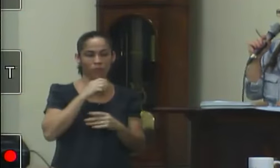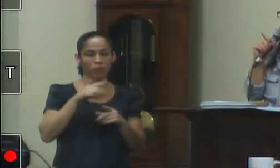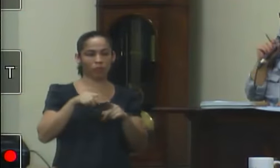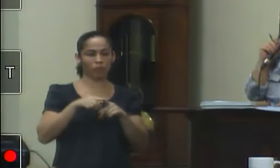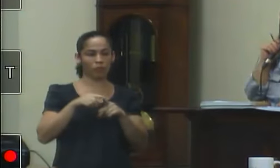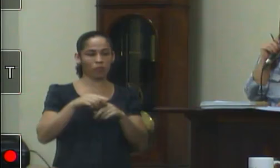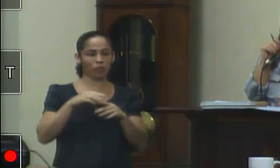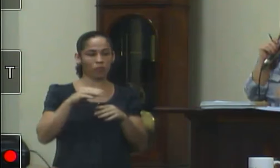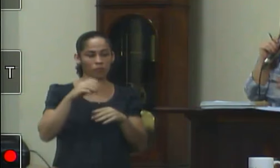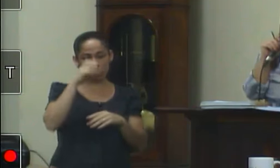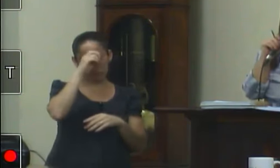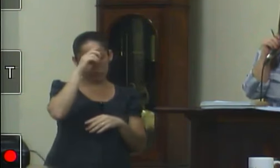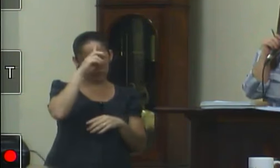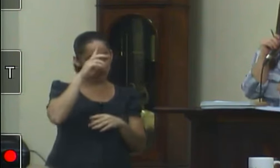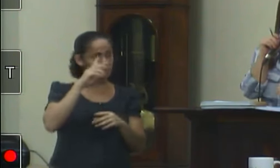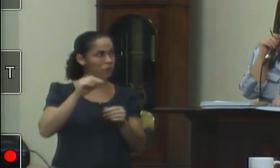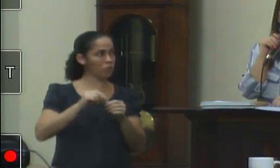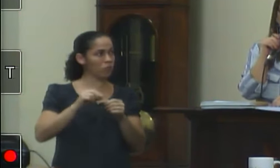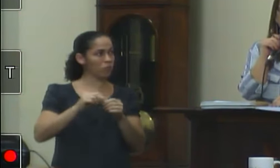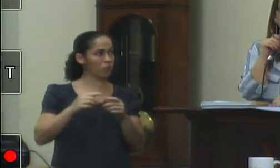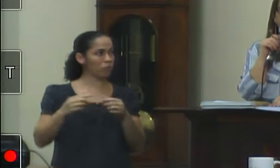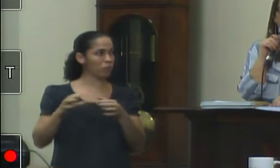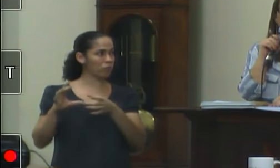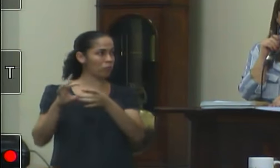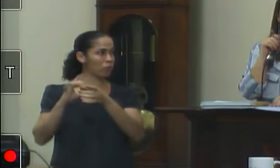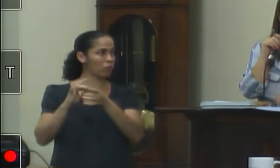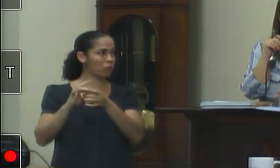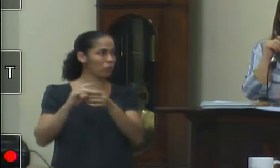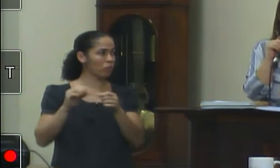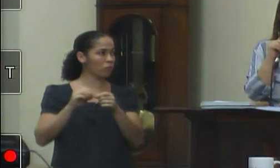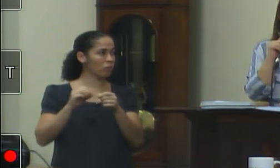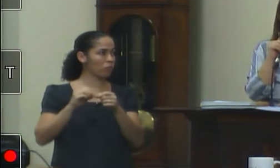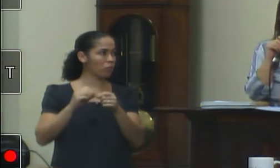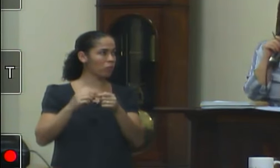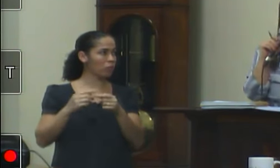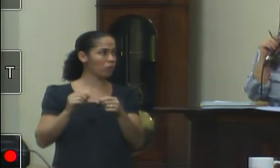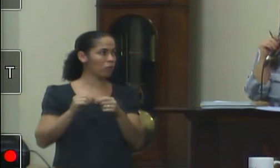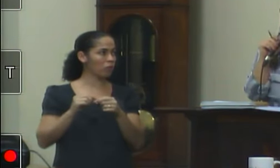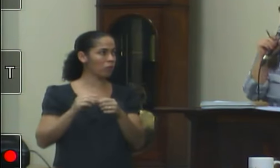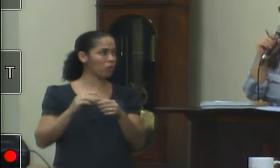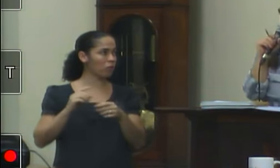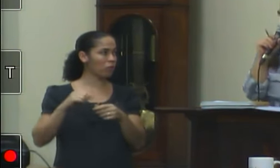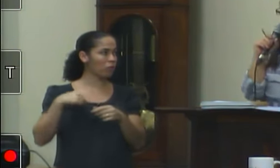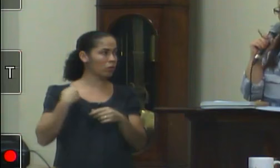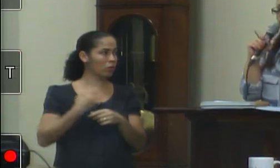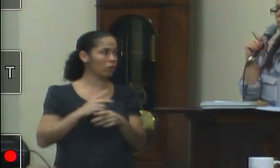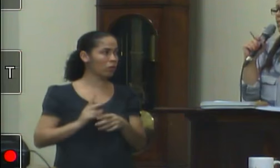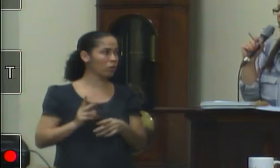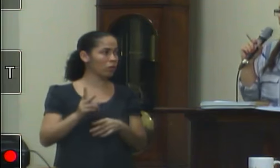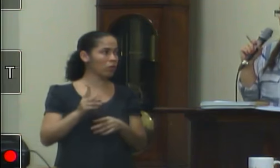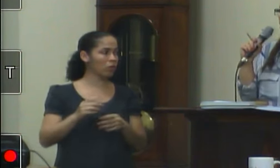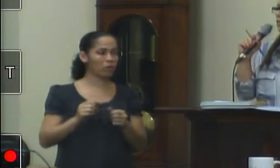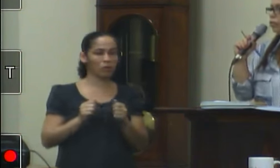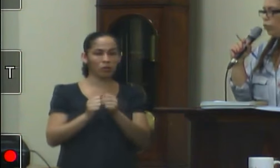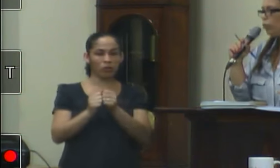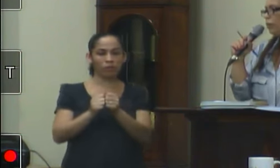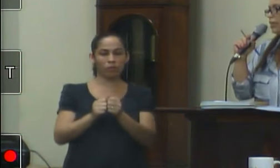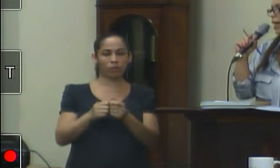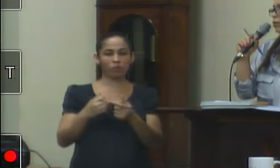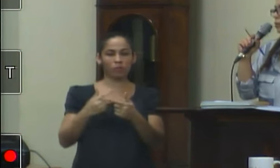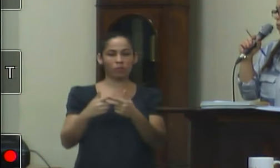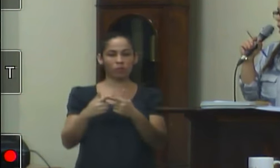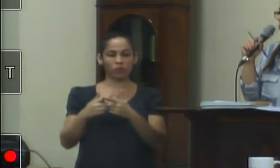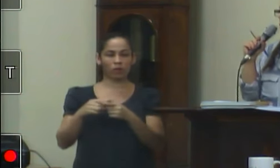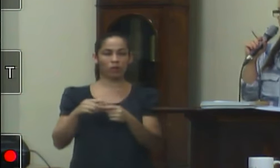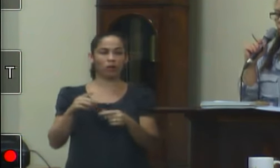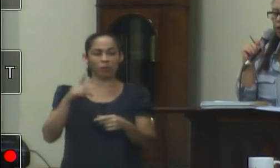numa parceria conosco e fizeram toda a reforma dos dois prédios, e nós estamos sempre buscando essa parceria do proprietário